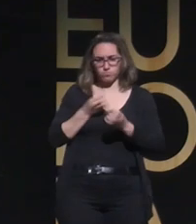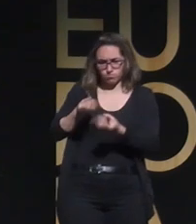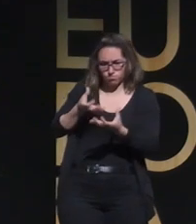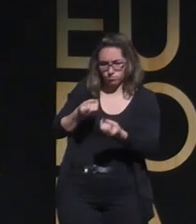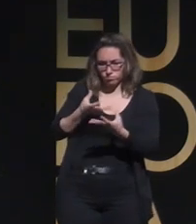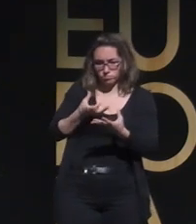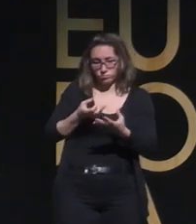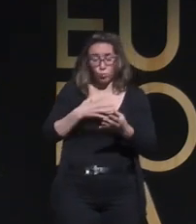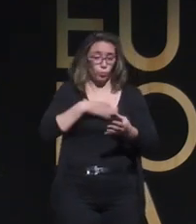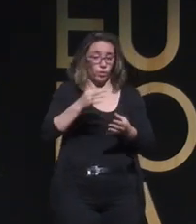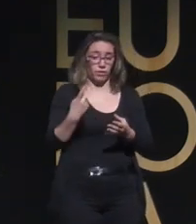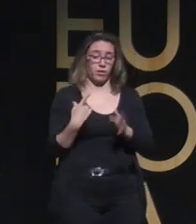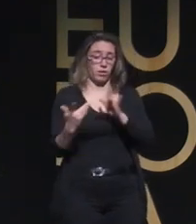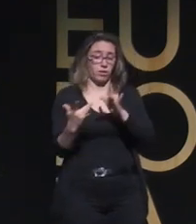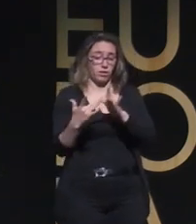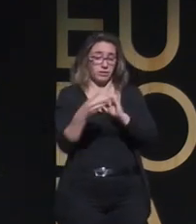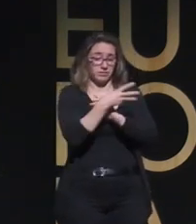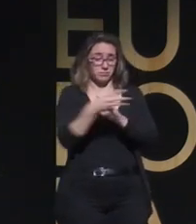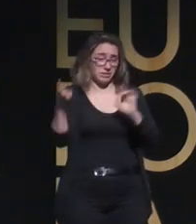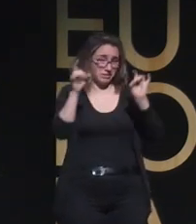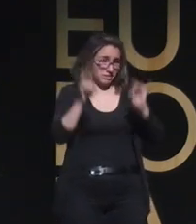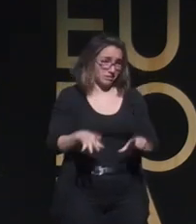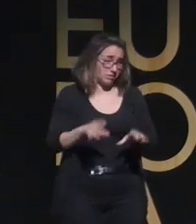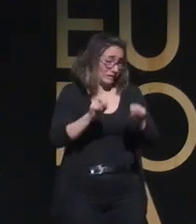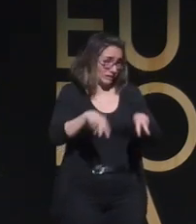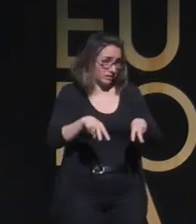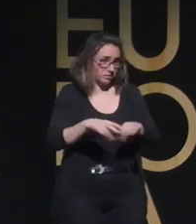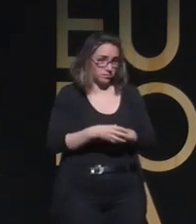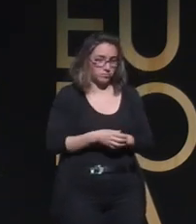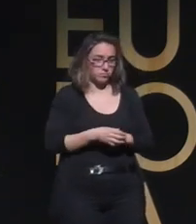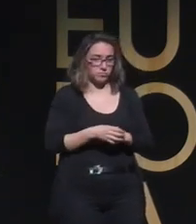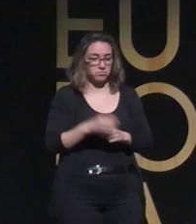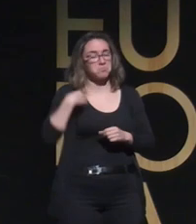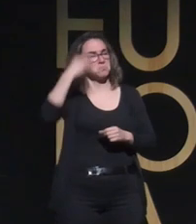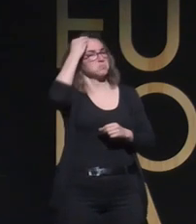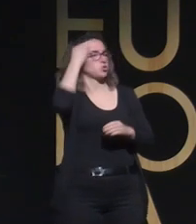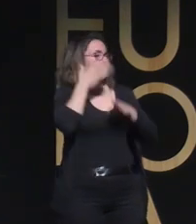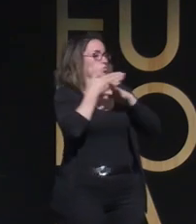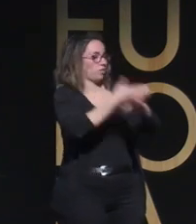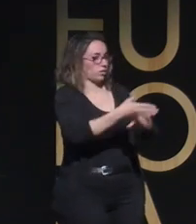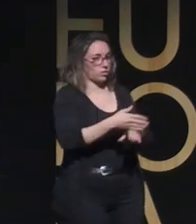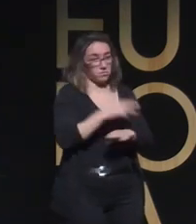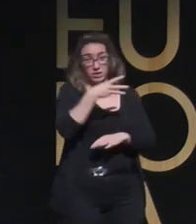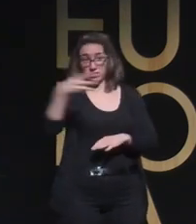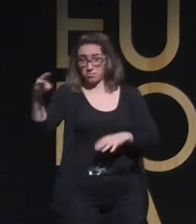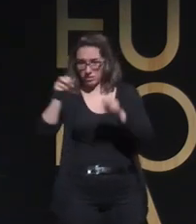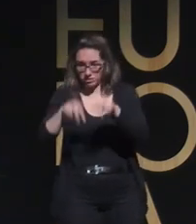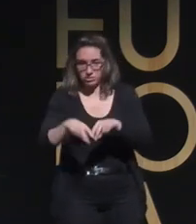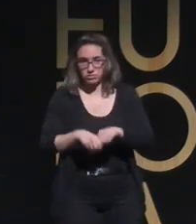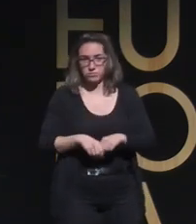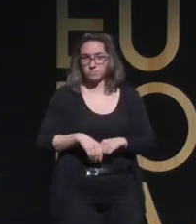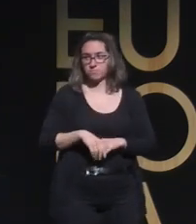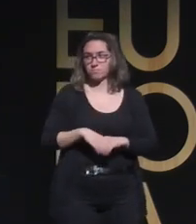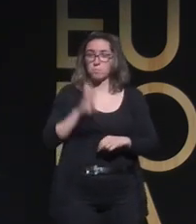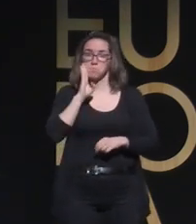a una hija 3 semanas. Y él está orgulloso porque dice que él no va a ceder. 3 semanas, ¿no? La madre está en el medio, de casco azul.